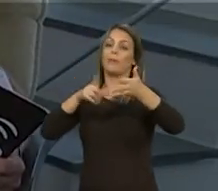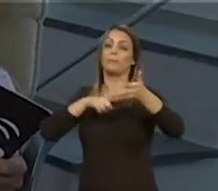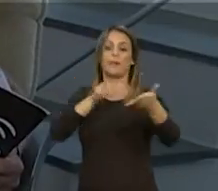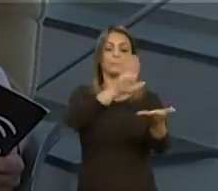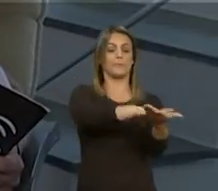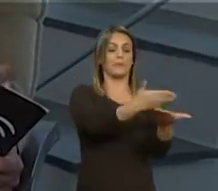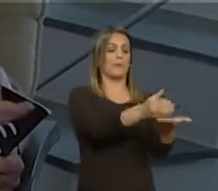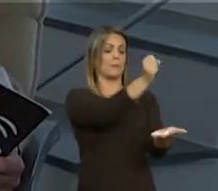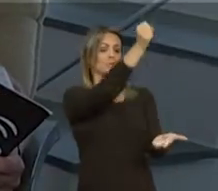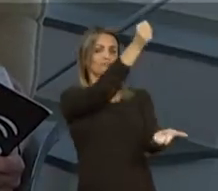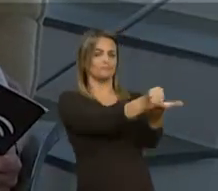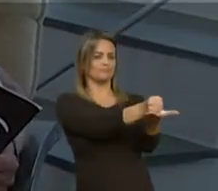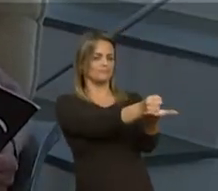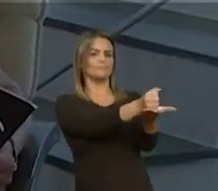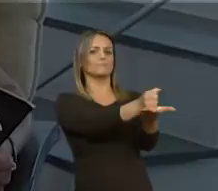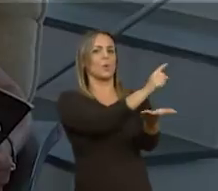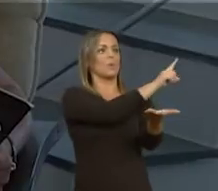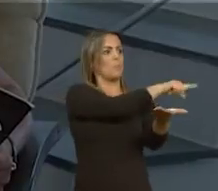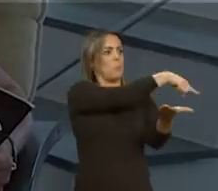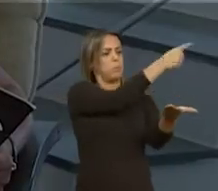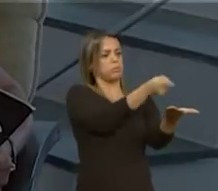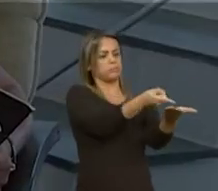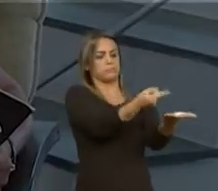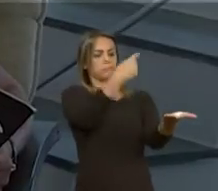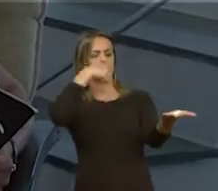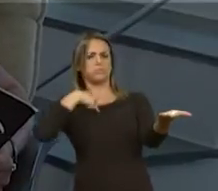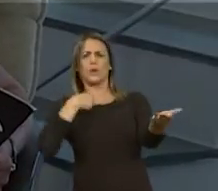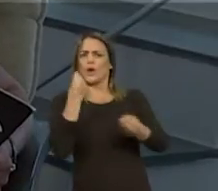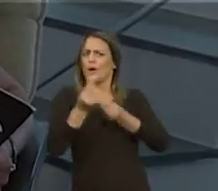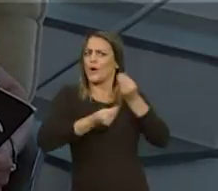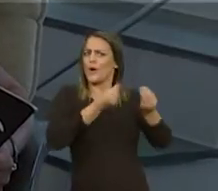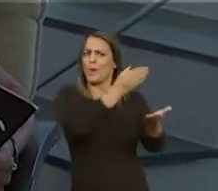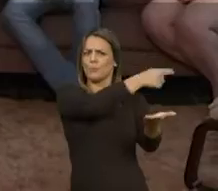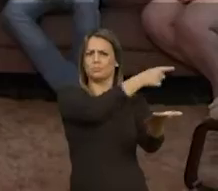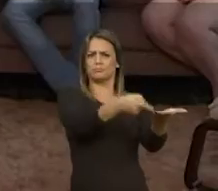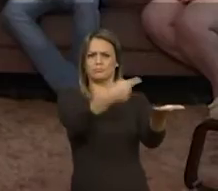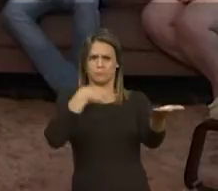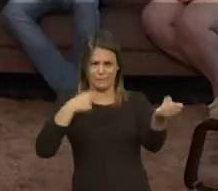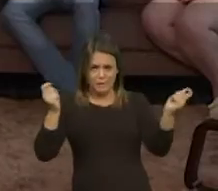um mediador ali nesse processo, que é o intérprete?